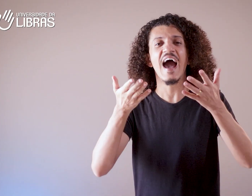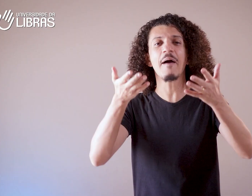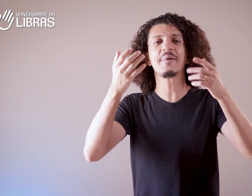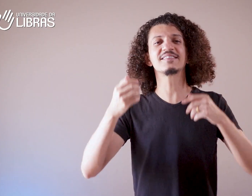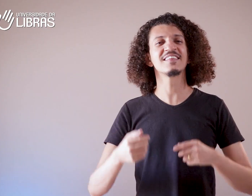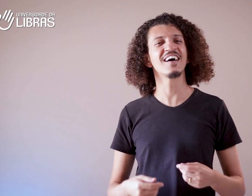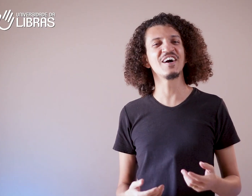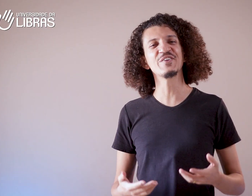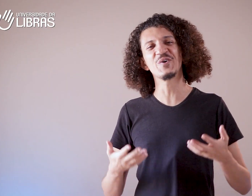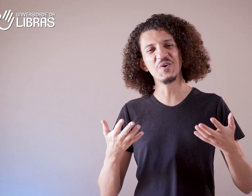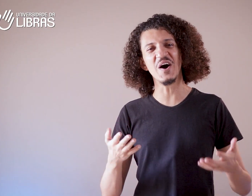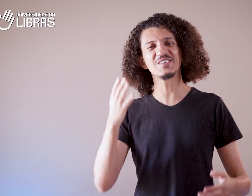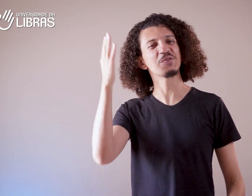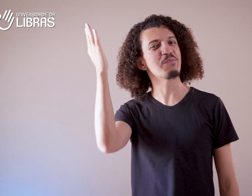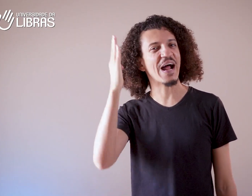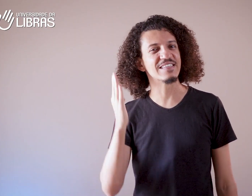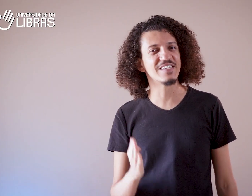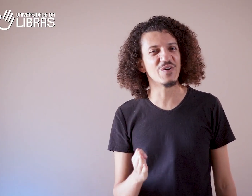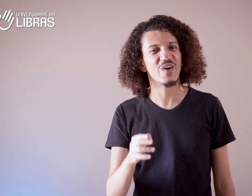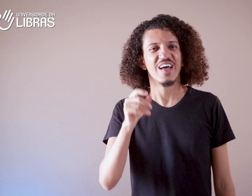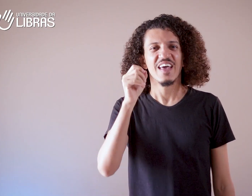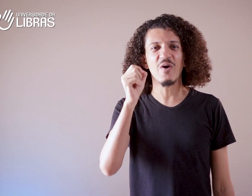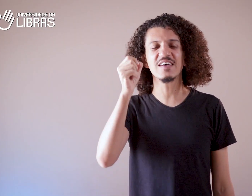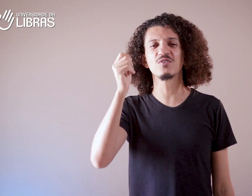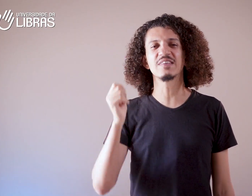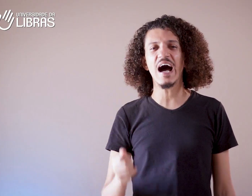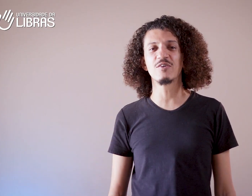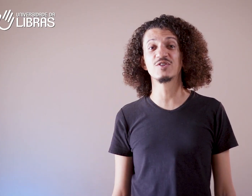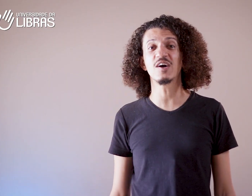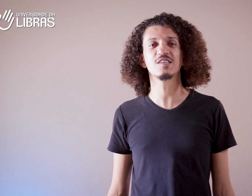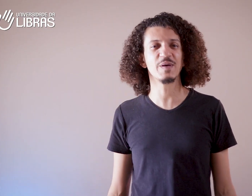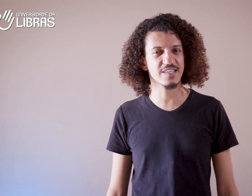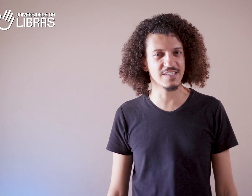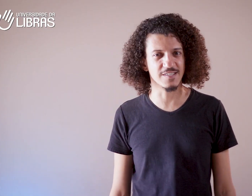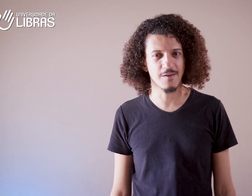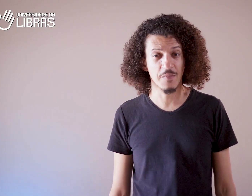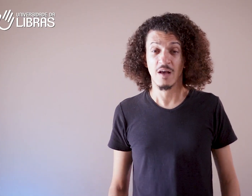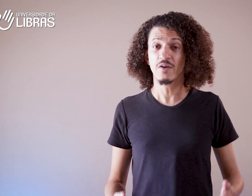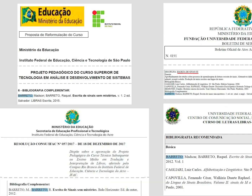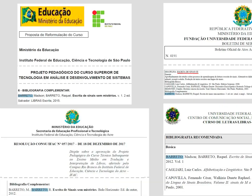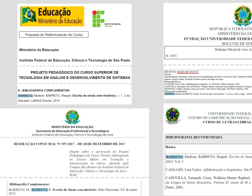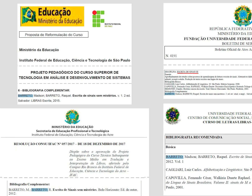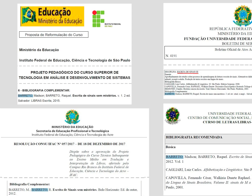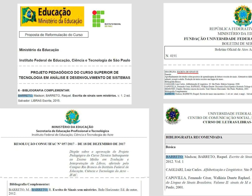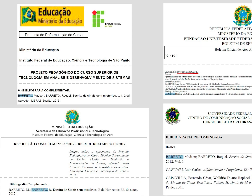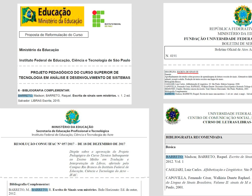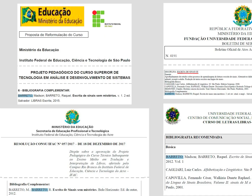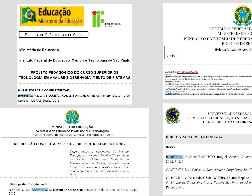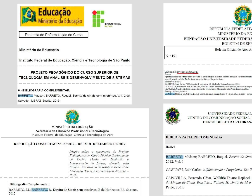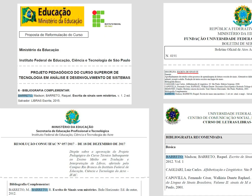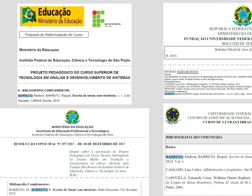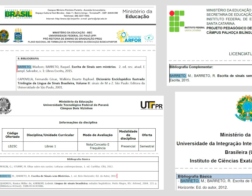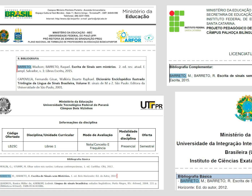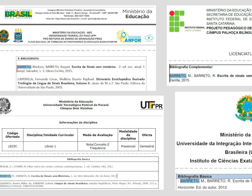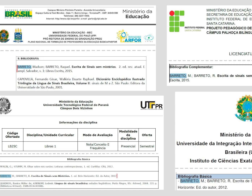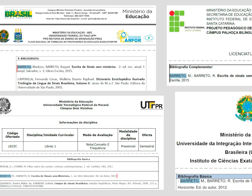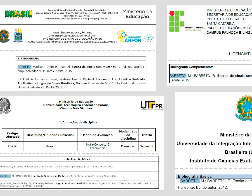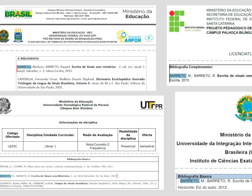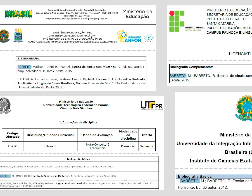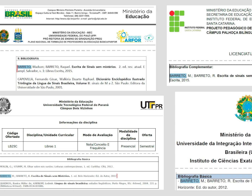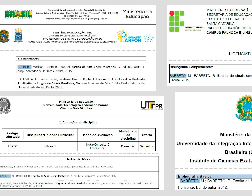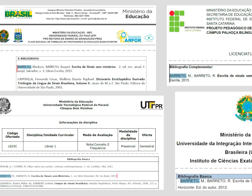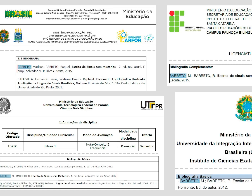lá, representando o nosso Brasil e o resultado de nossas pesquisas. Nosso livro acabou se tornando